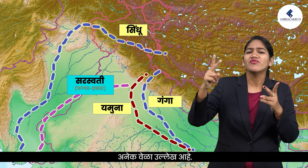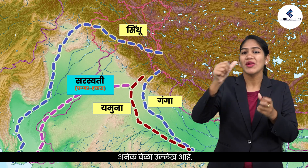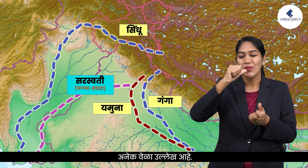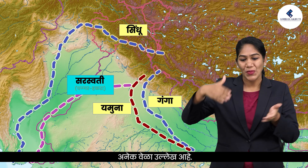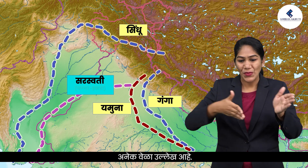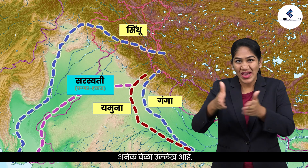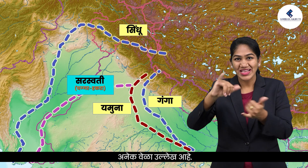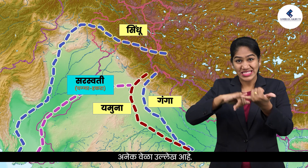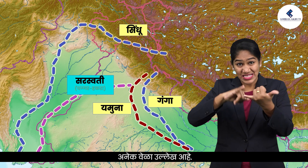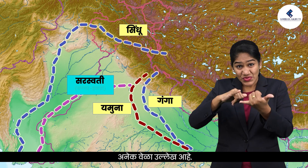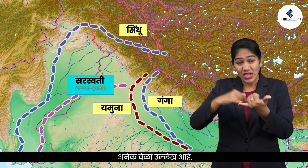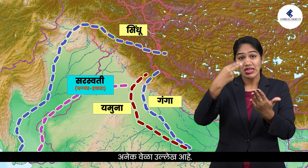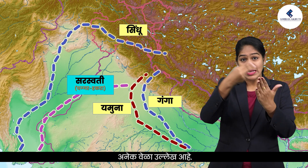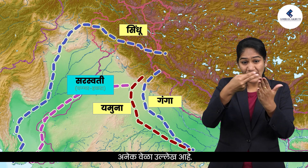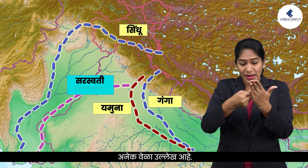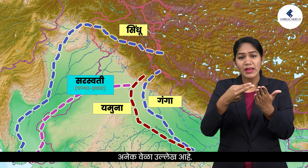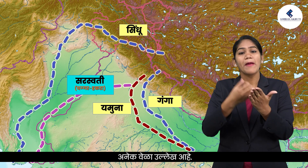अनेक वेळा उल्लेख आहे.